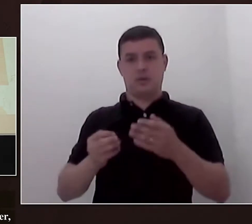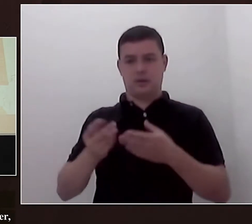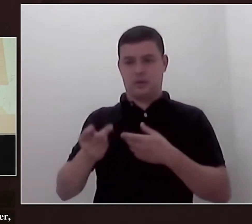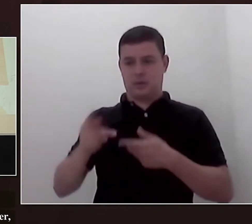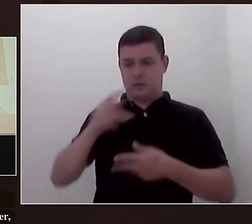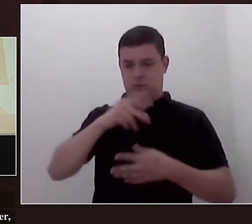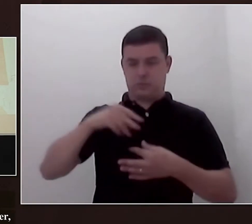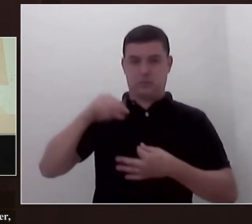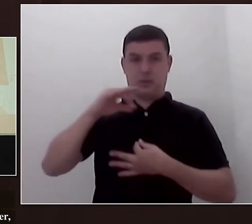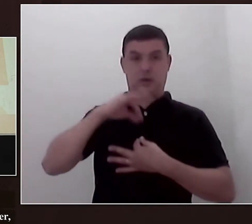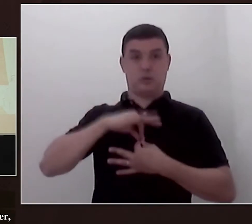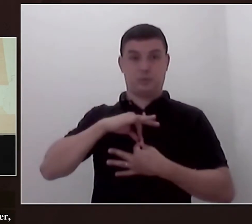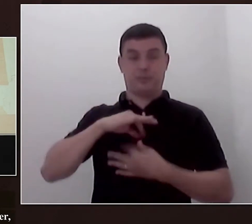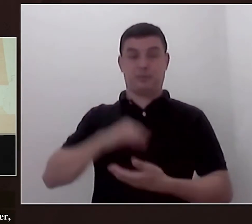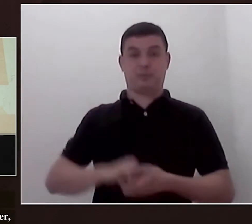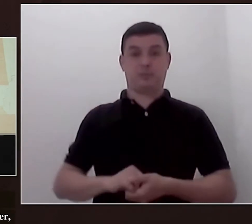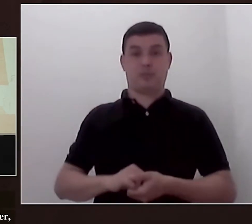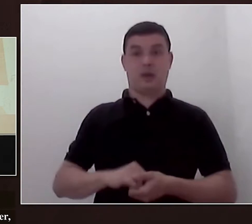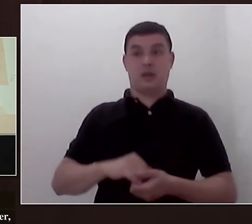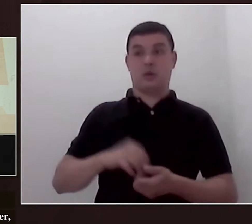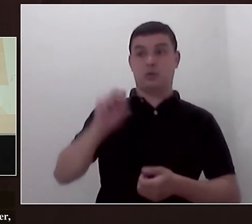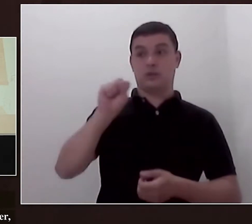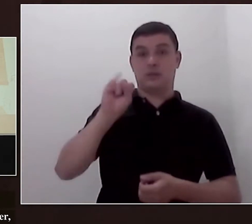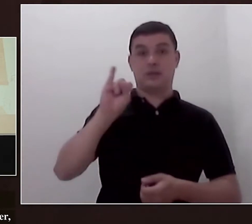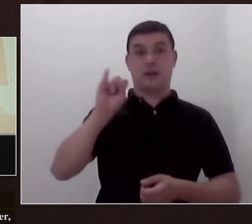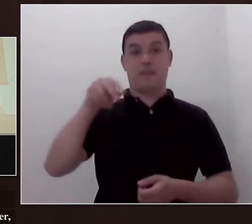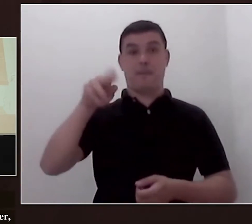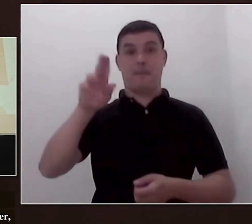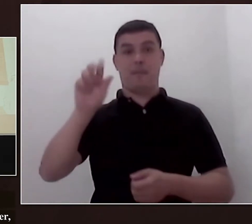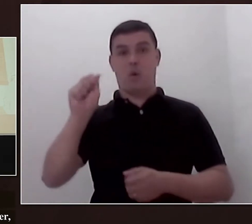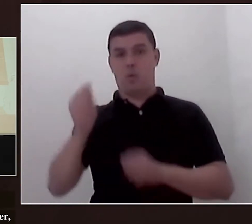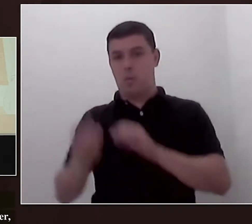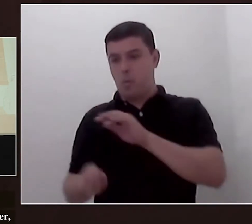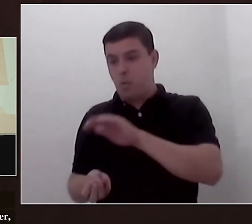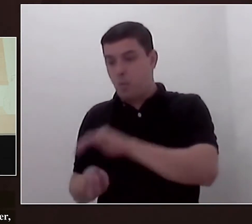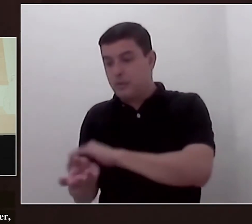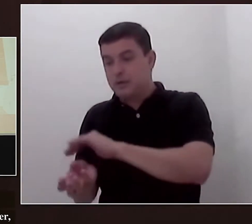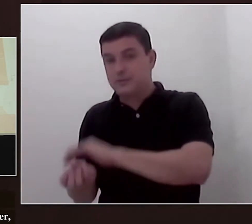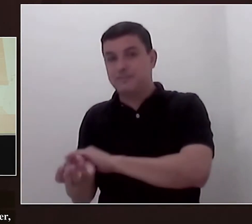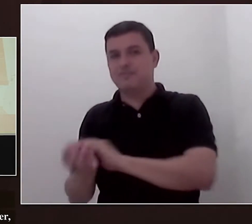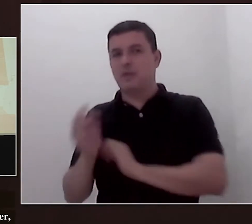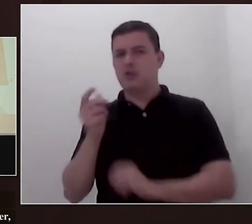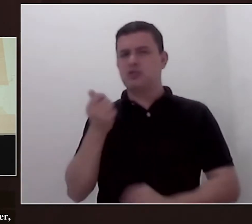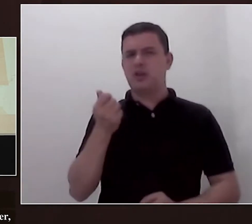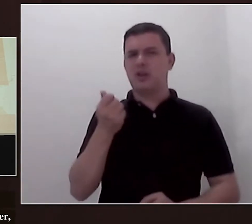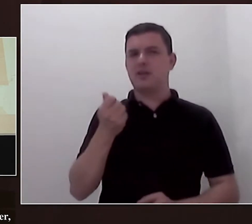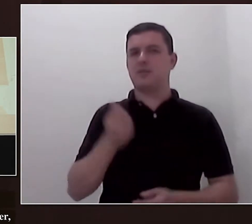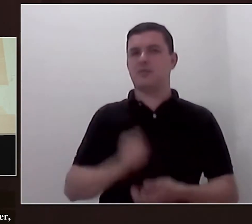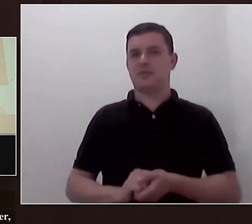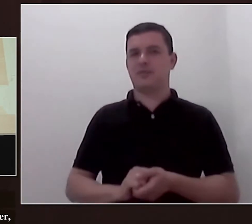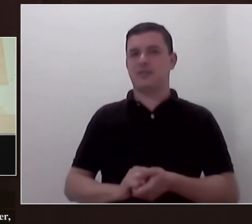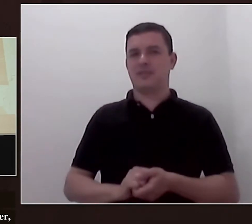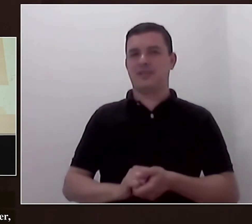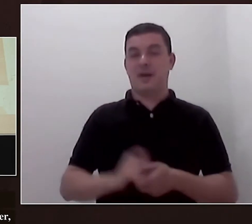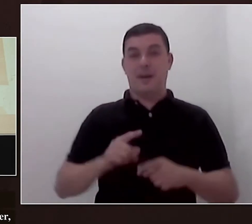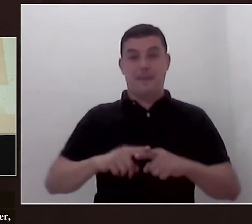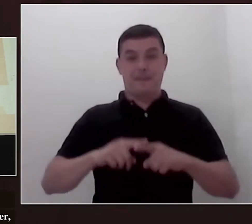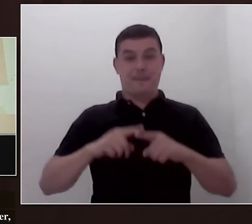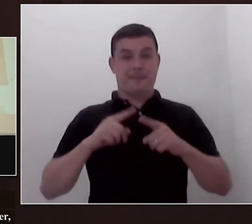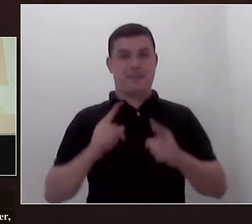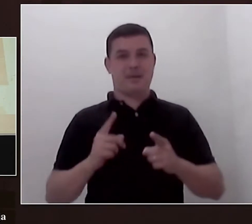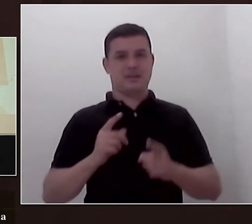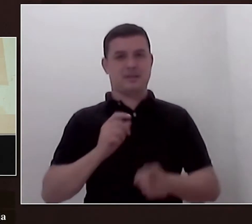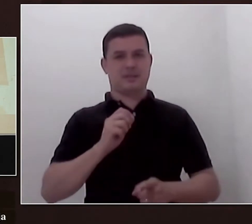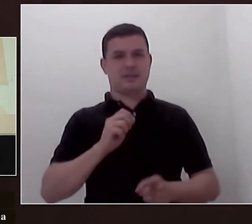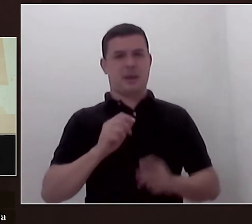poder, para que aquele sobre quem eu impuser as mãos receba o Espírito Santo. Pedro, porém,